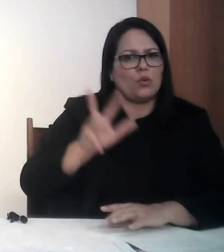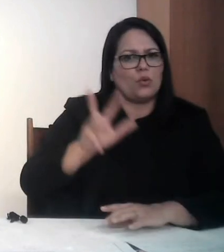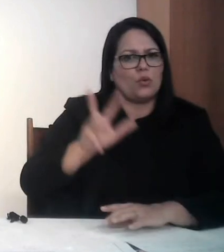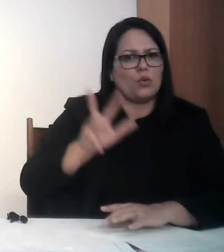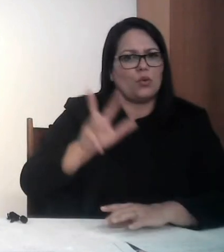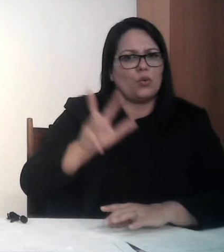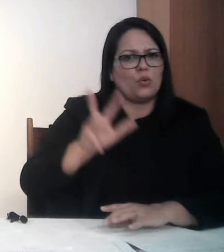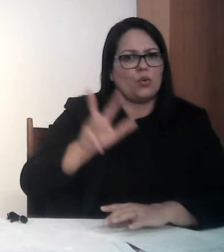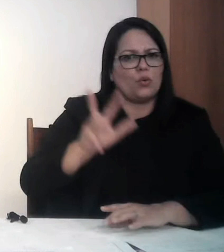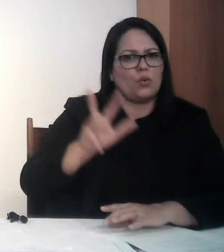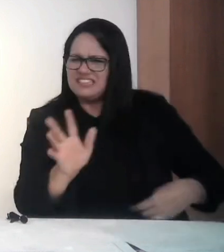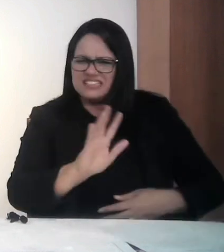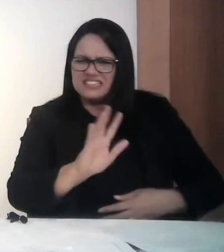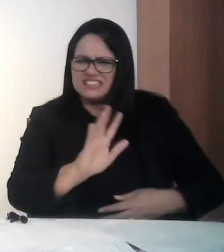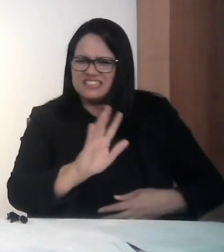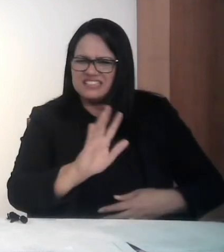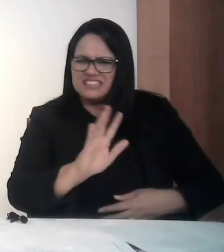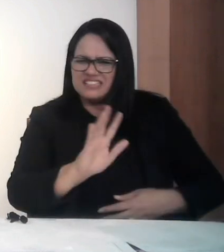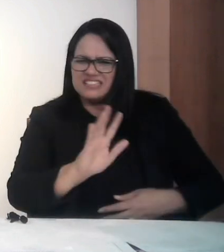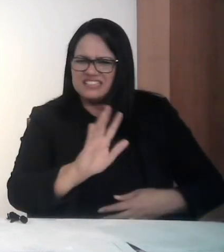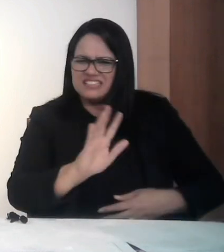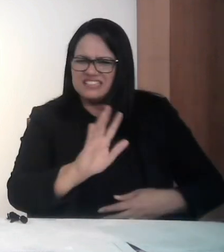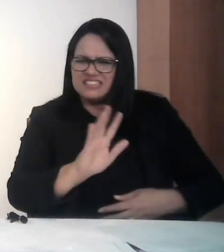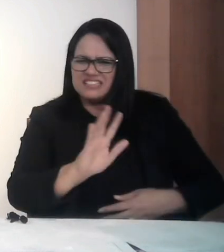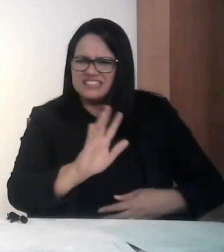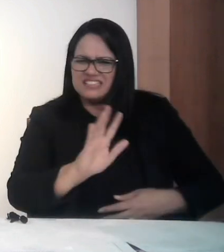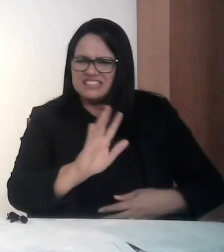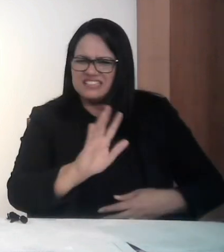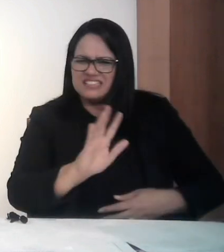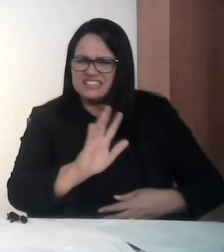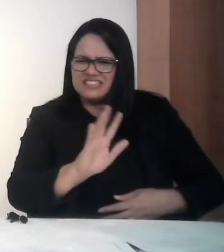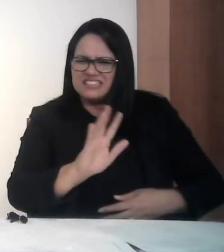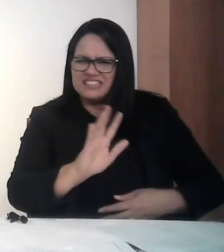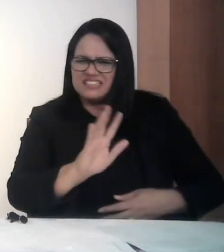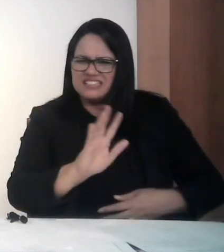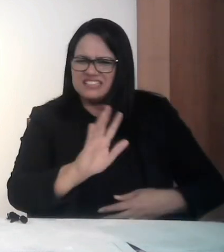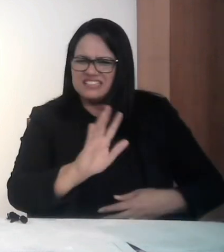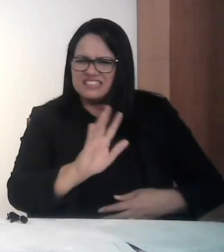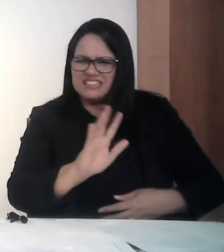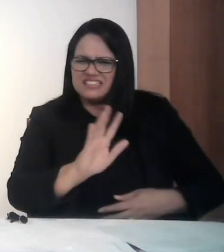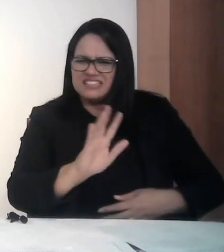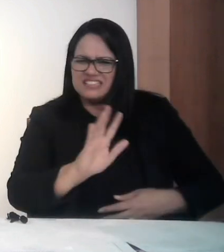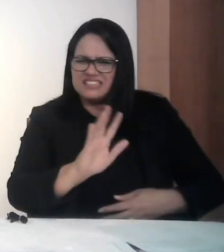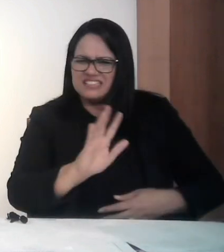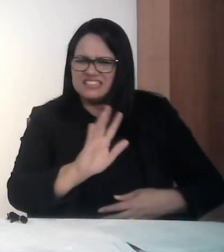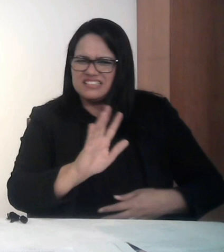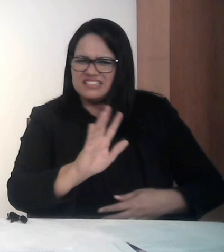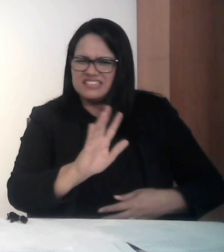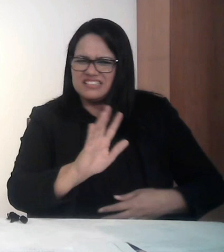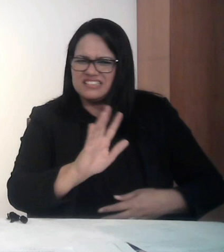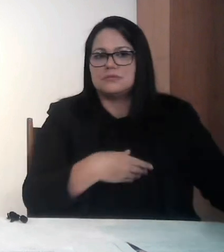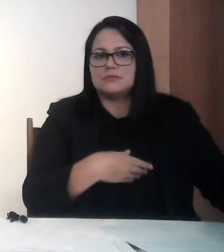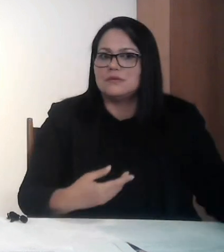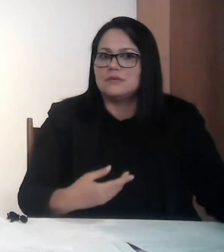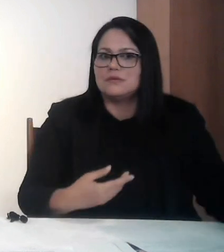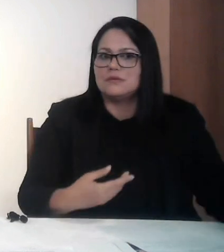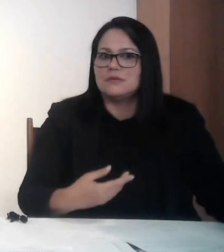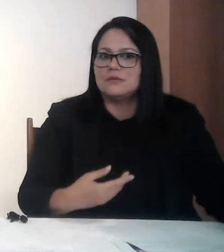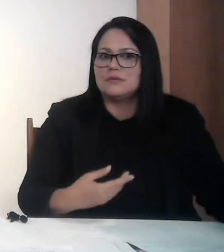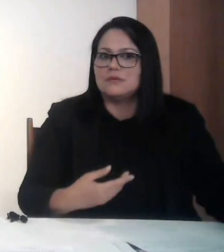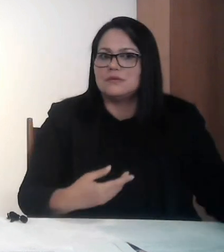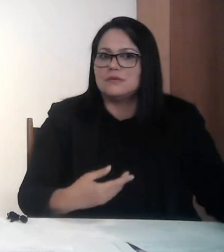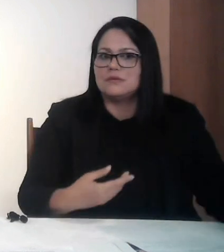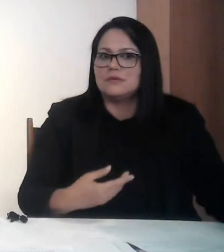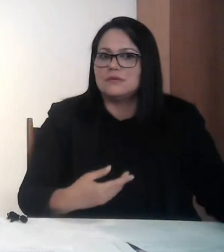ele. Então não podemos ter uma eleição dessa maneira. Apela aí que o nosso TSE, que lamentavelmente o corregedor anda determinando